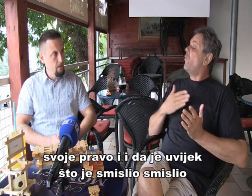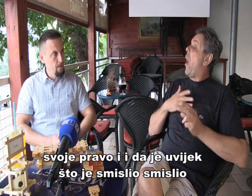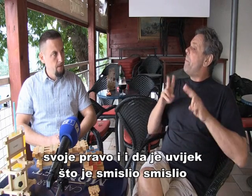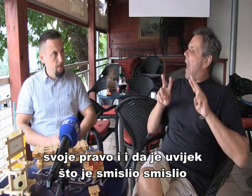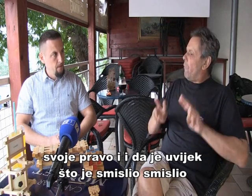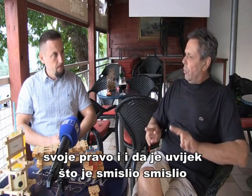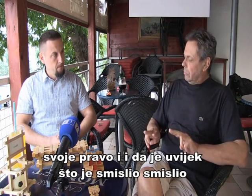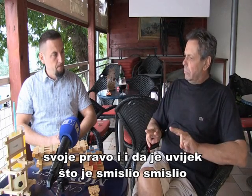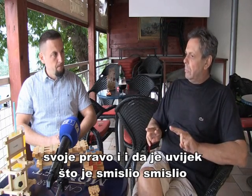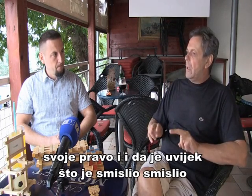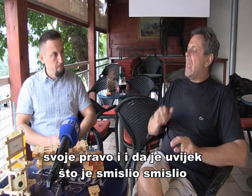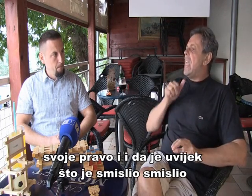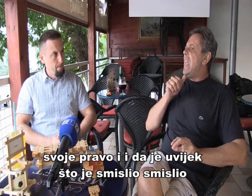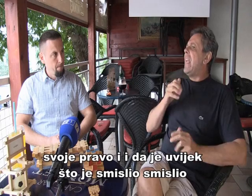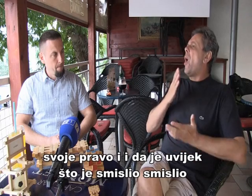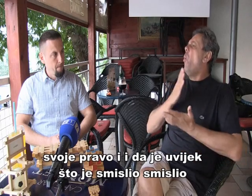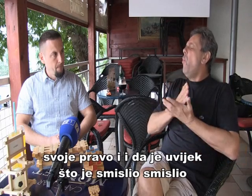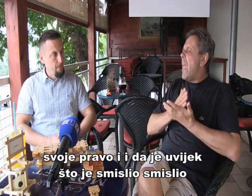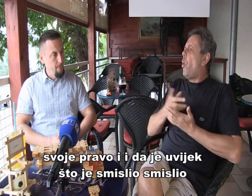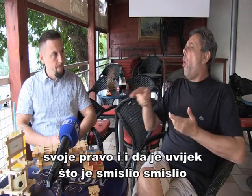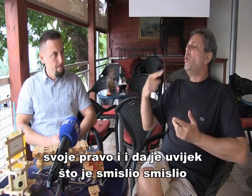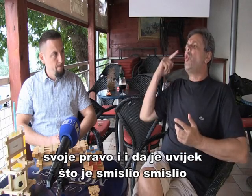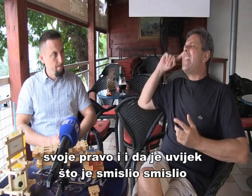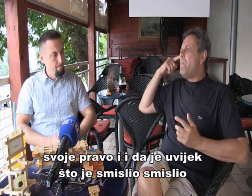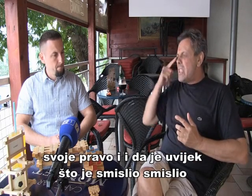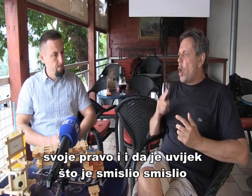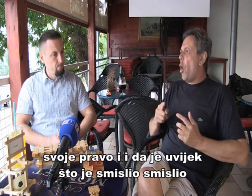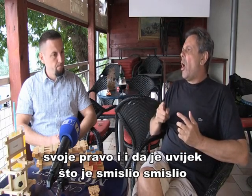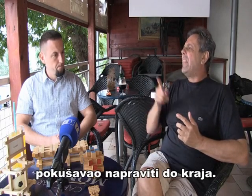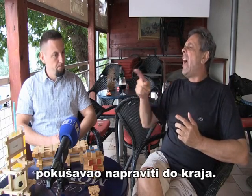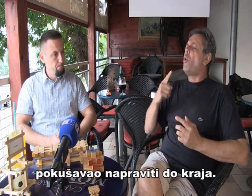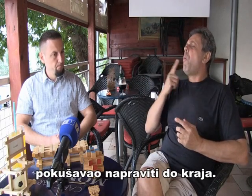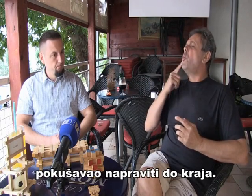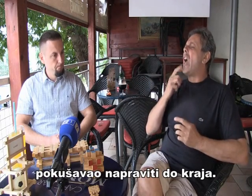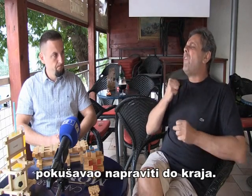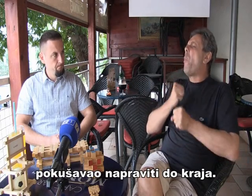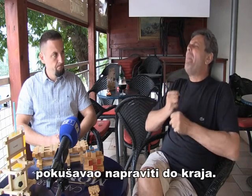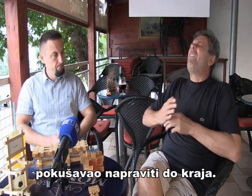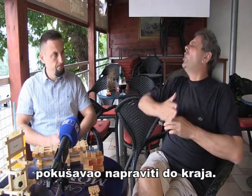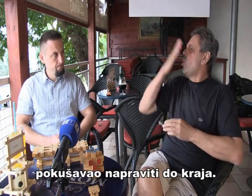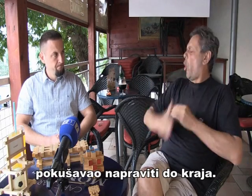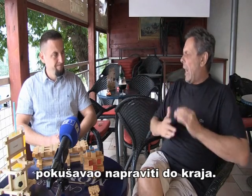svoje pravo i da je uvijek ono što je smislio, da je to pokušavao napraviti do kraja.